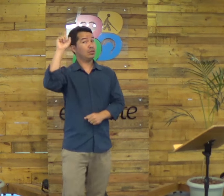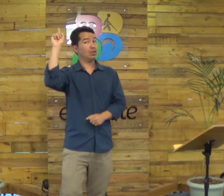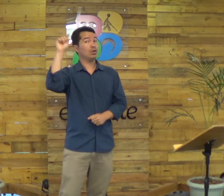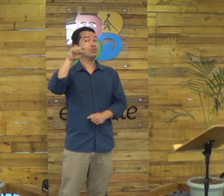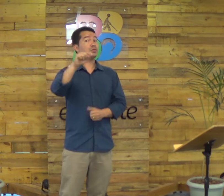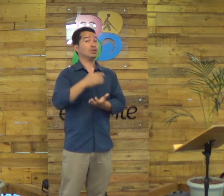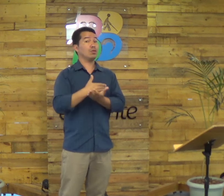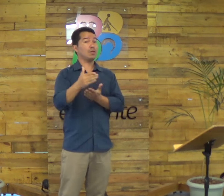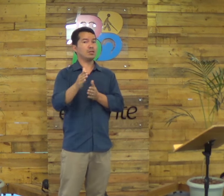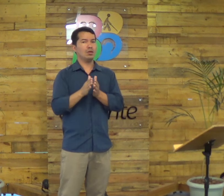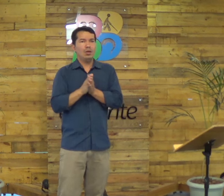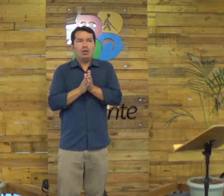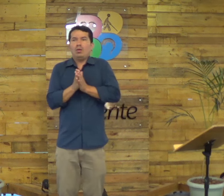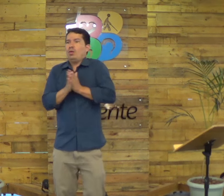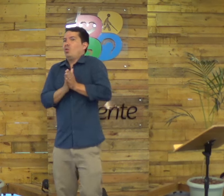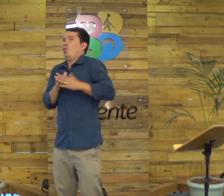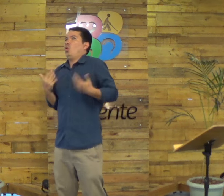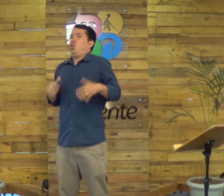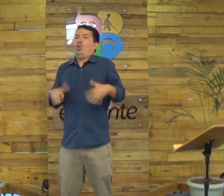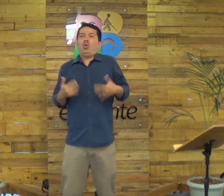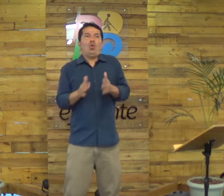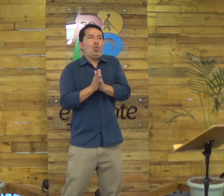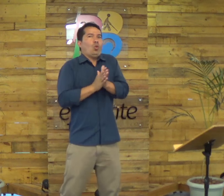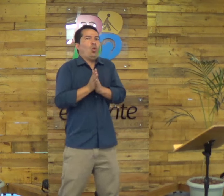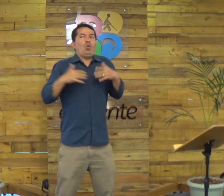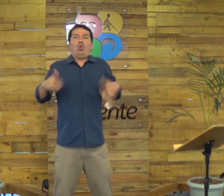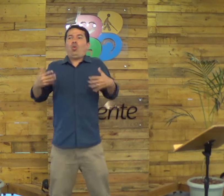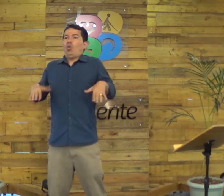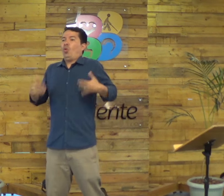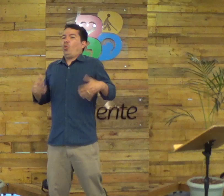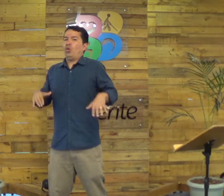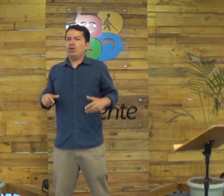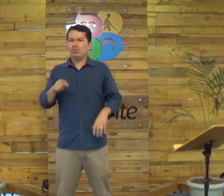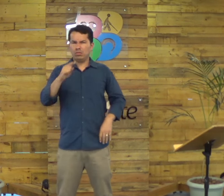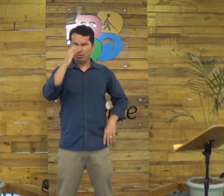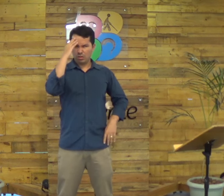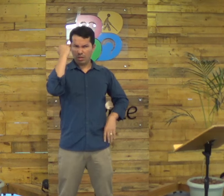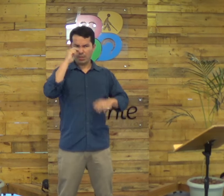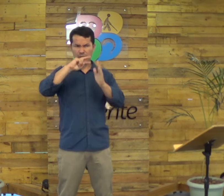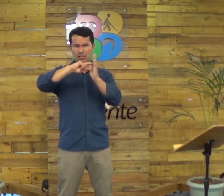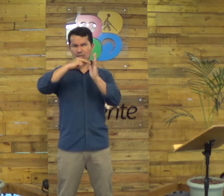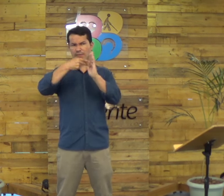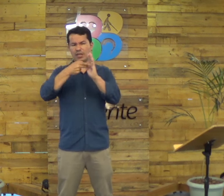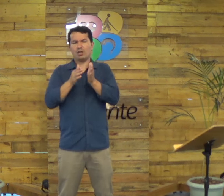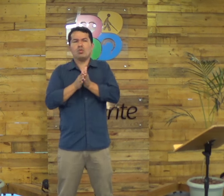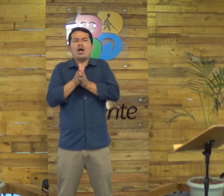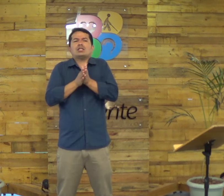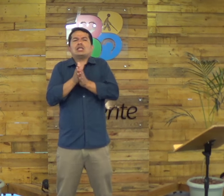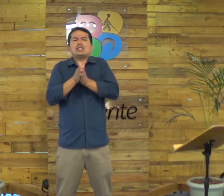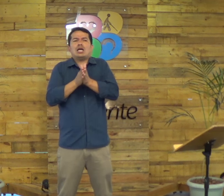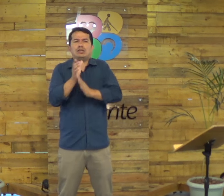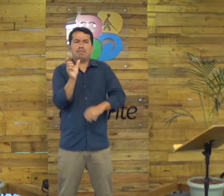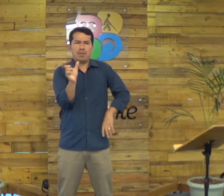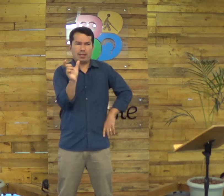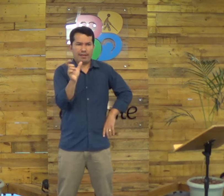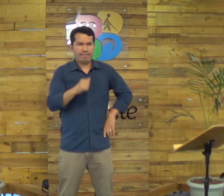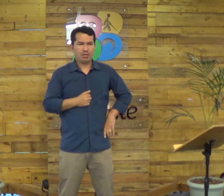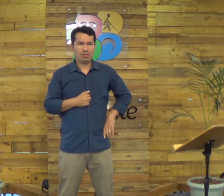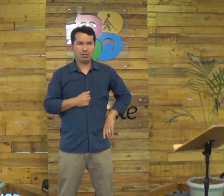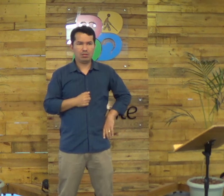você não confia em Deus, então você vai ficar muito ansioso pelas coisas, você sabia? Sabe o que significa